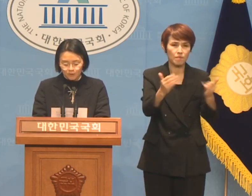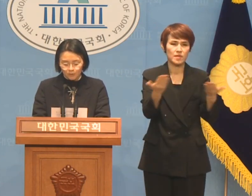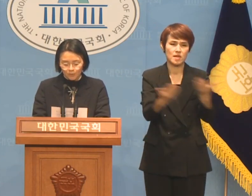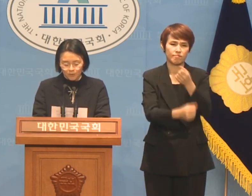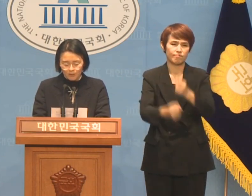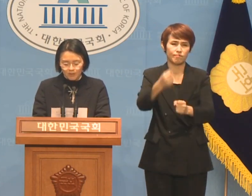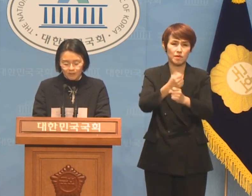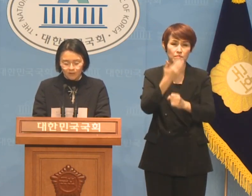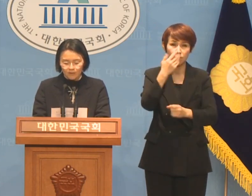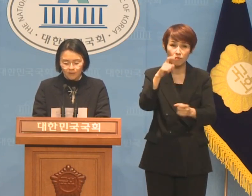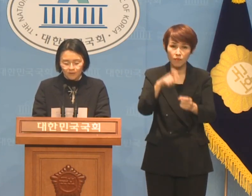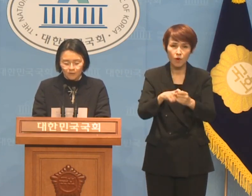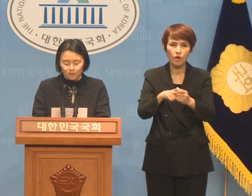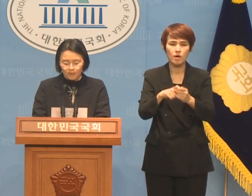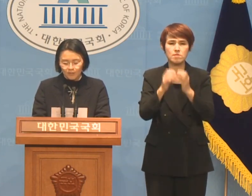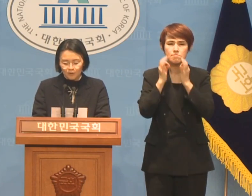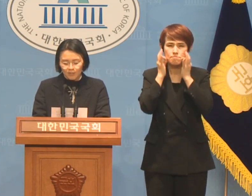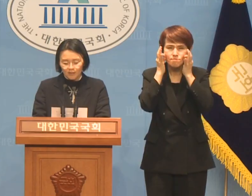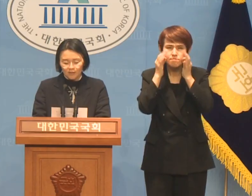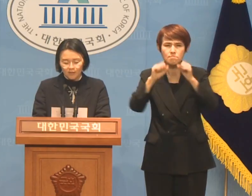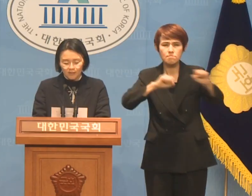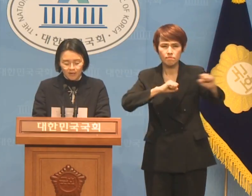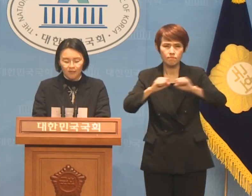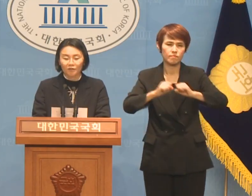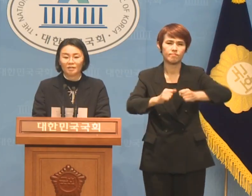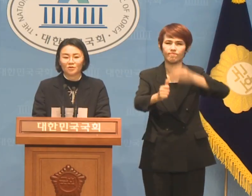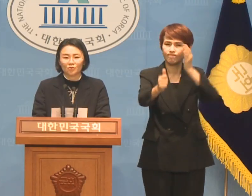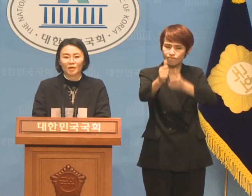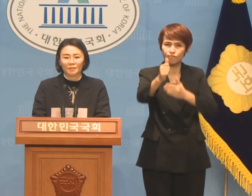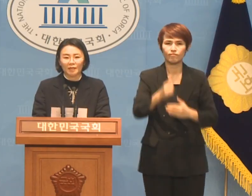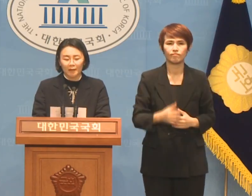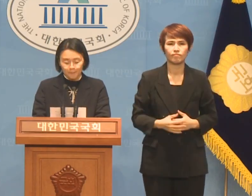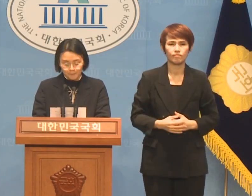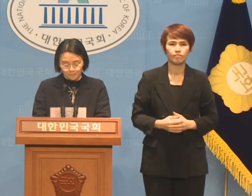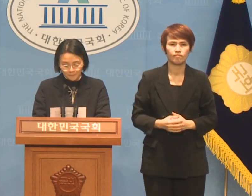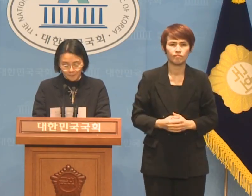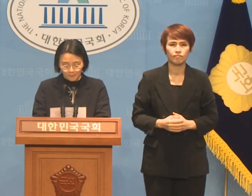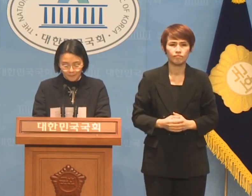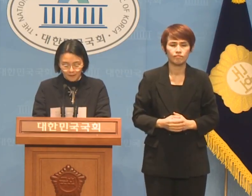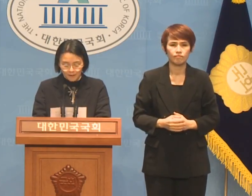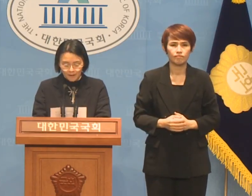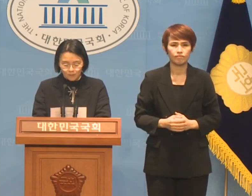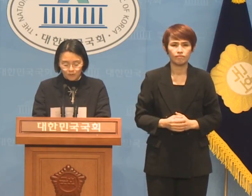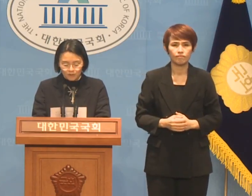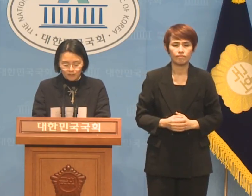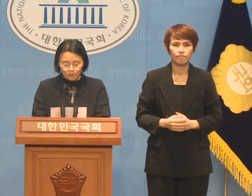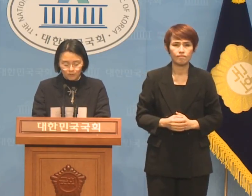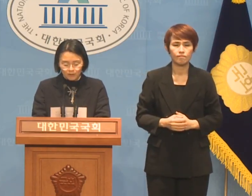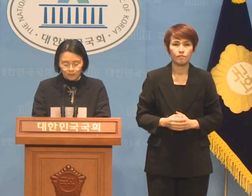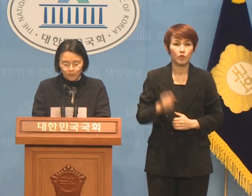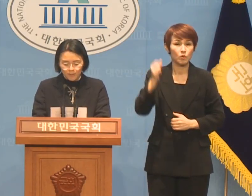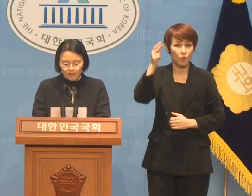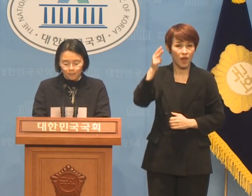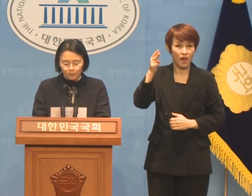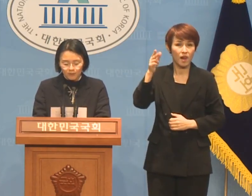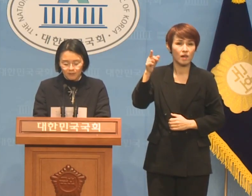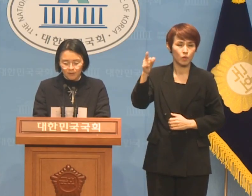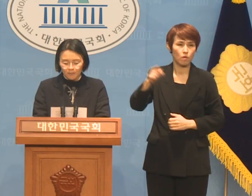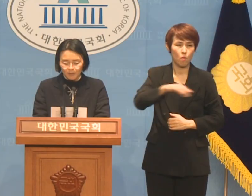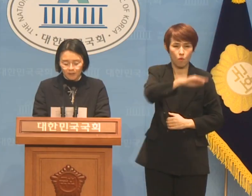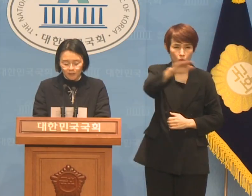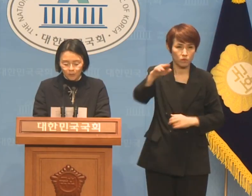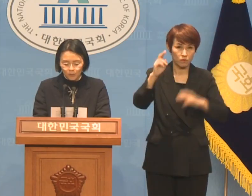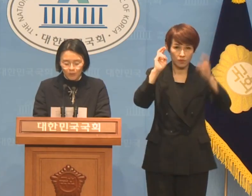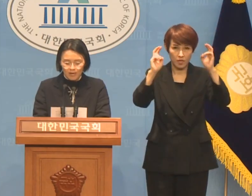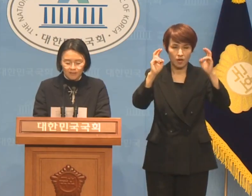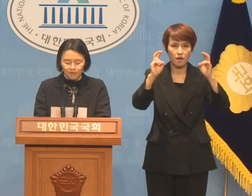수 있도록 적극적인 조치를 취할 것을 강력히 촉구합니다. 아울러 세종호텔을 포함한 모든